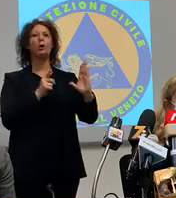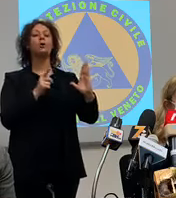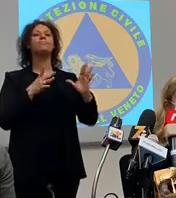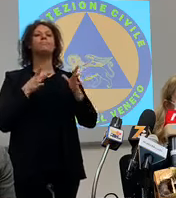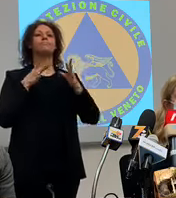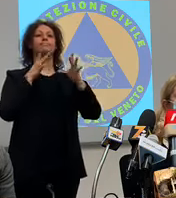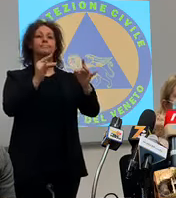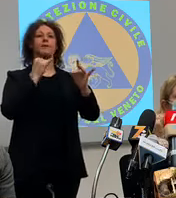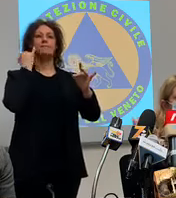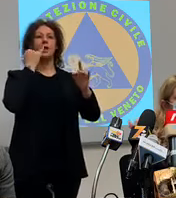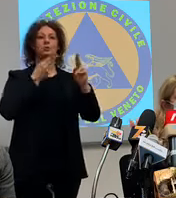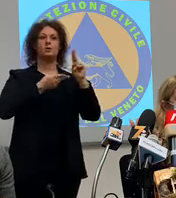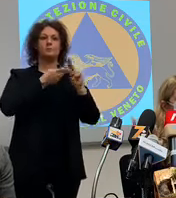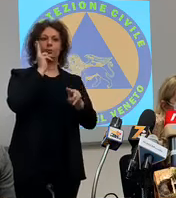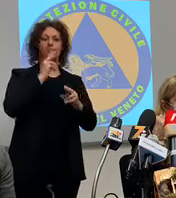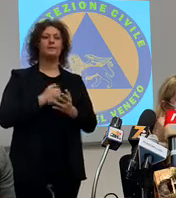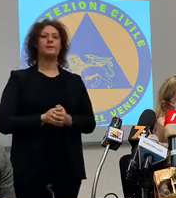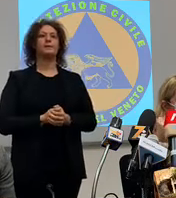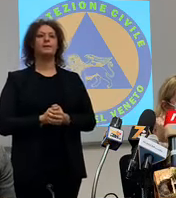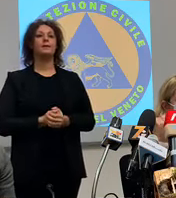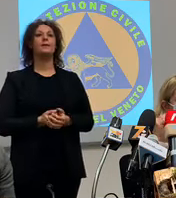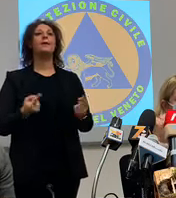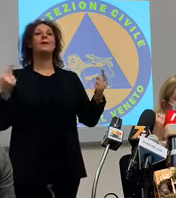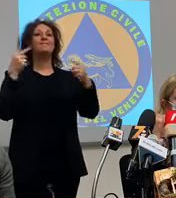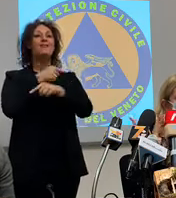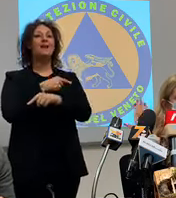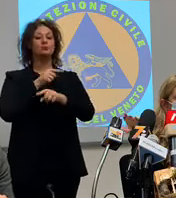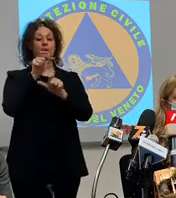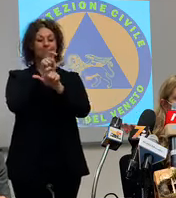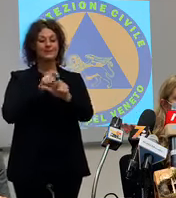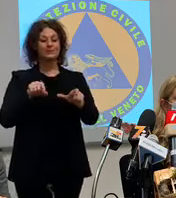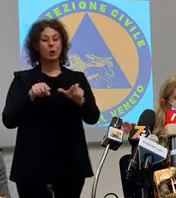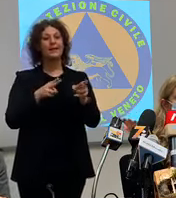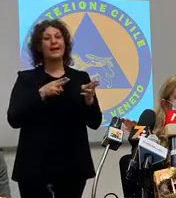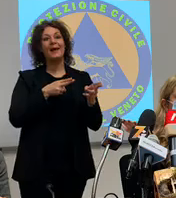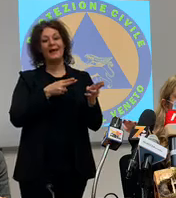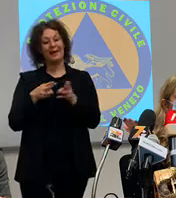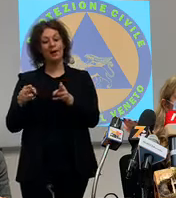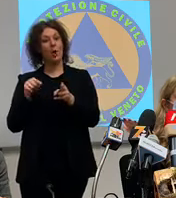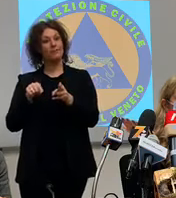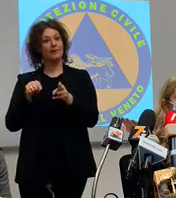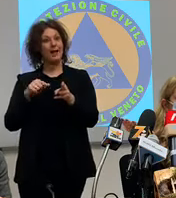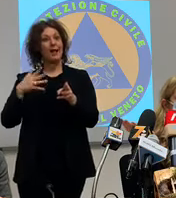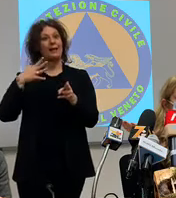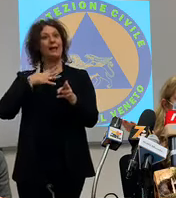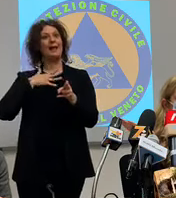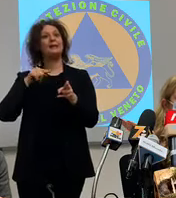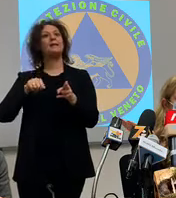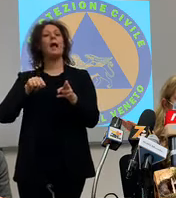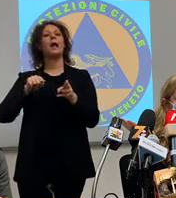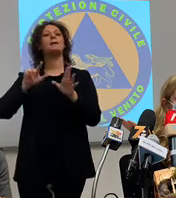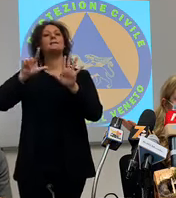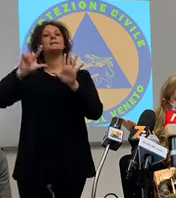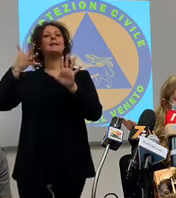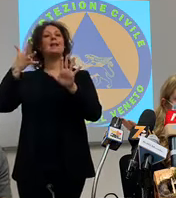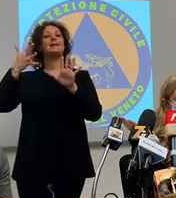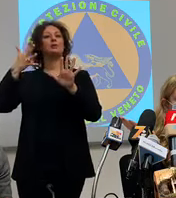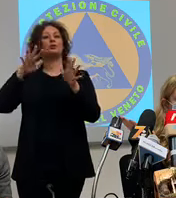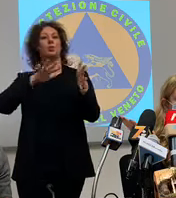Mentre se andiamo a vedere L'età media dei ricoveri quella l'età media è di 75